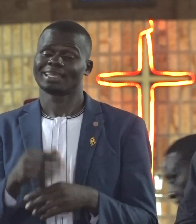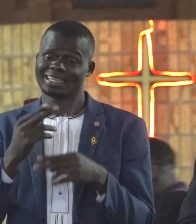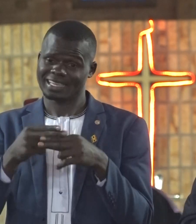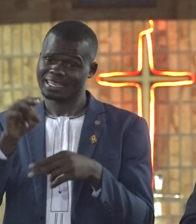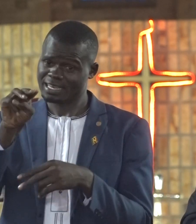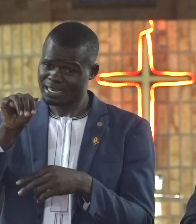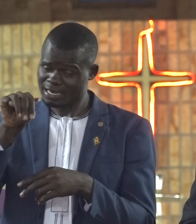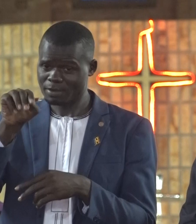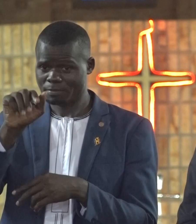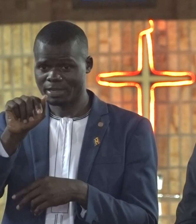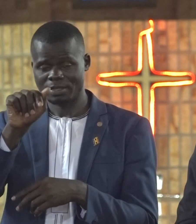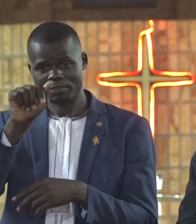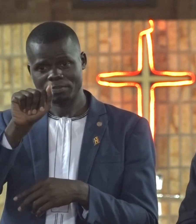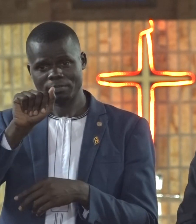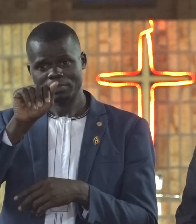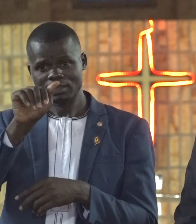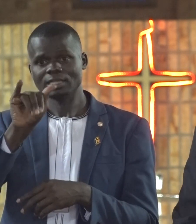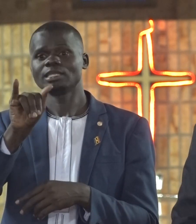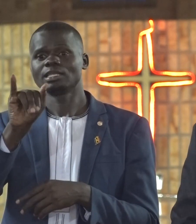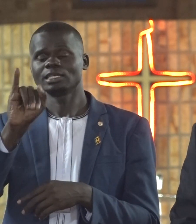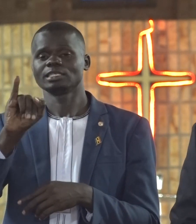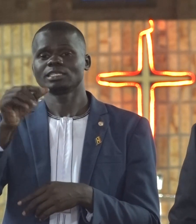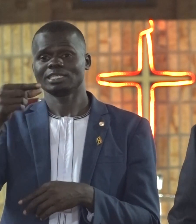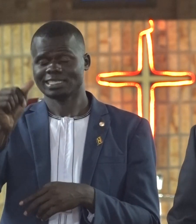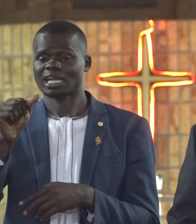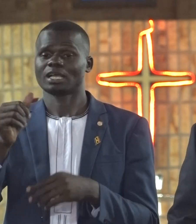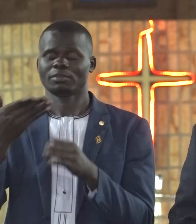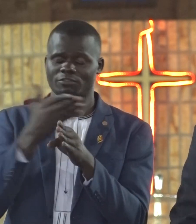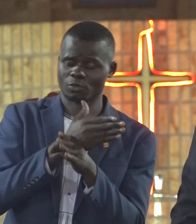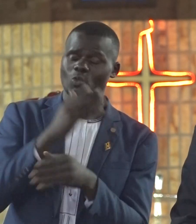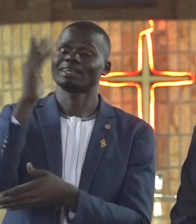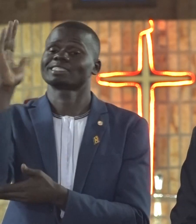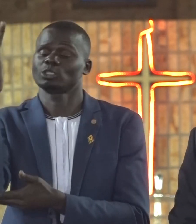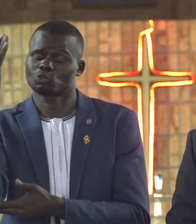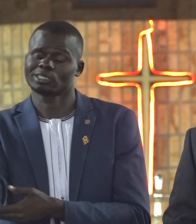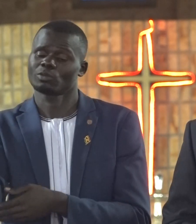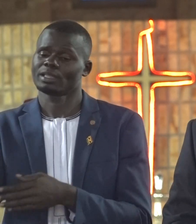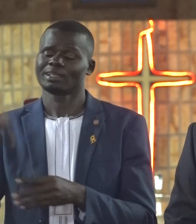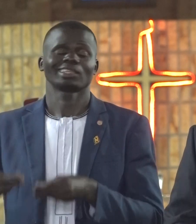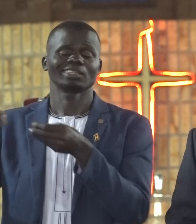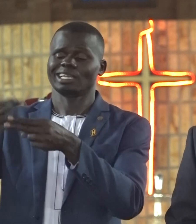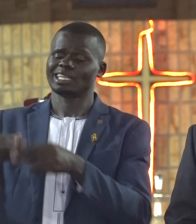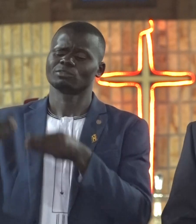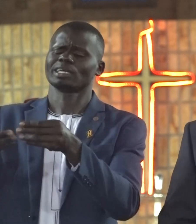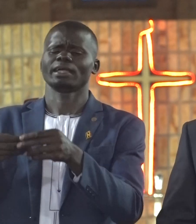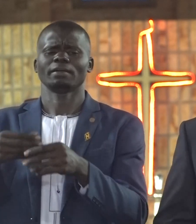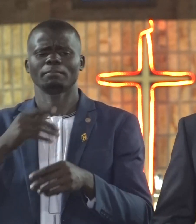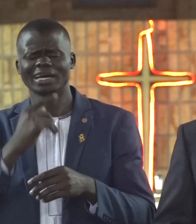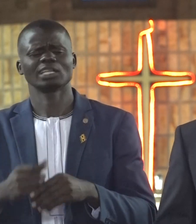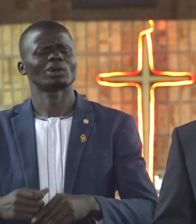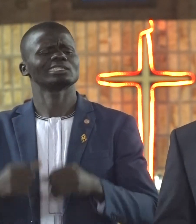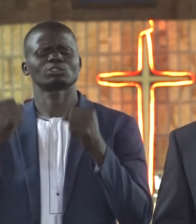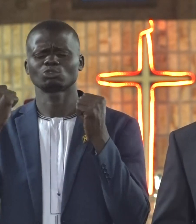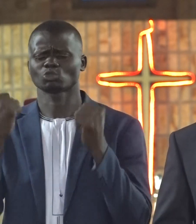Erinnya eryo Mayiga lye lyaweebwa Katikkiro wa Namugera Kakeeto omubereberye. Yali musajja munywevu ng'empagi za lutikka